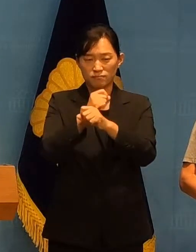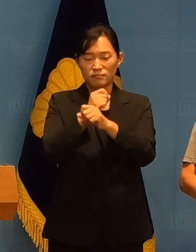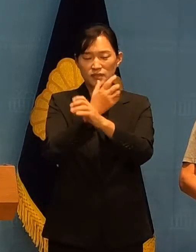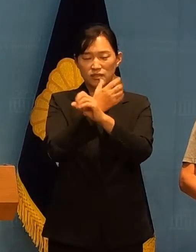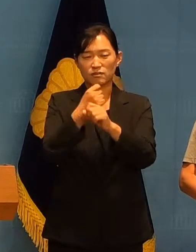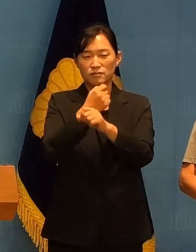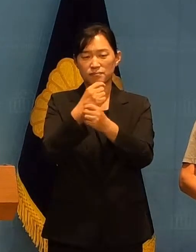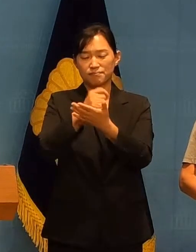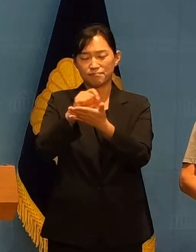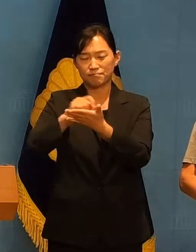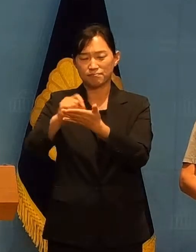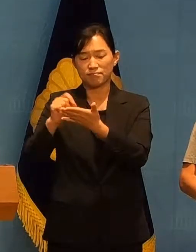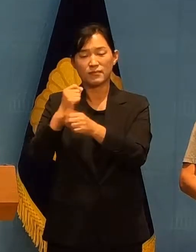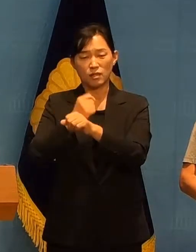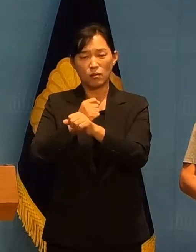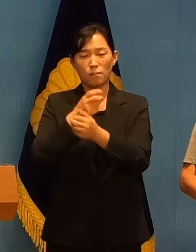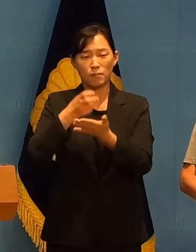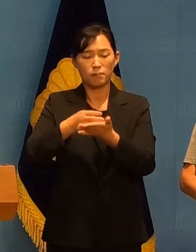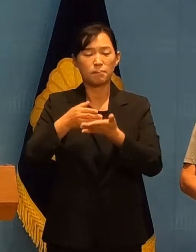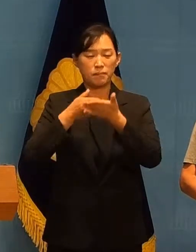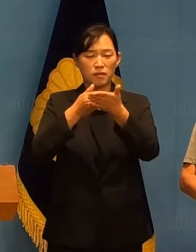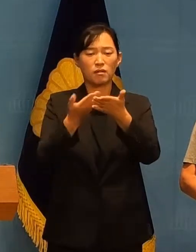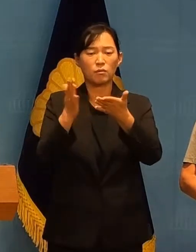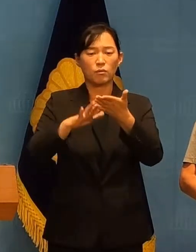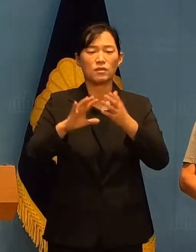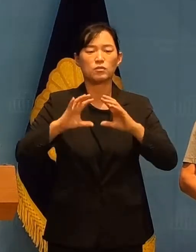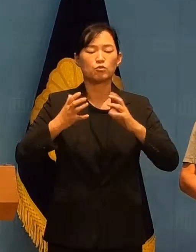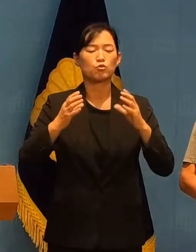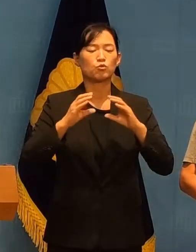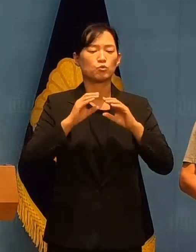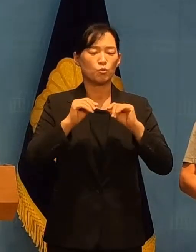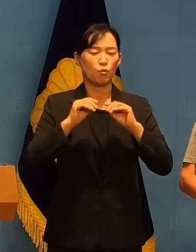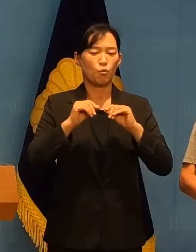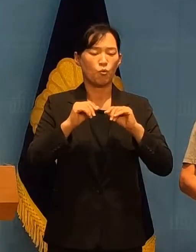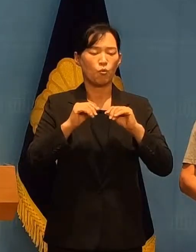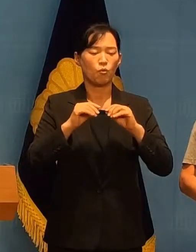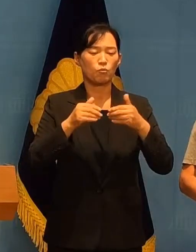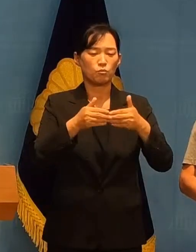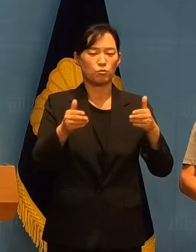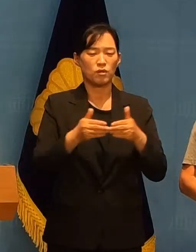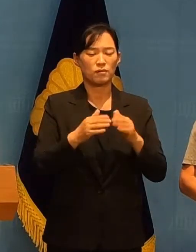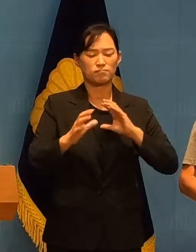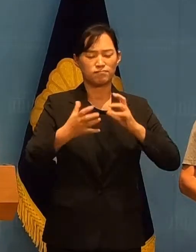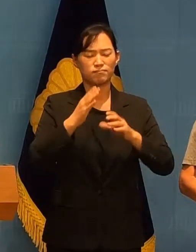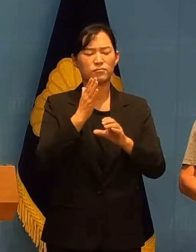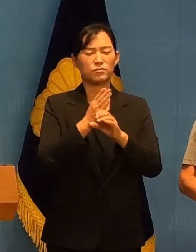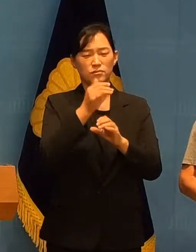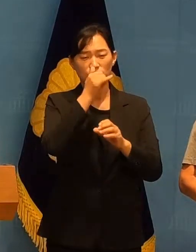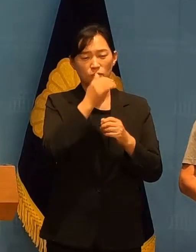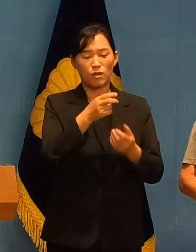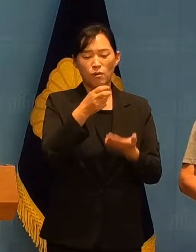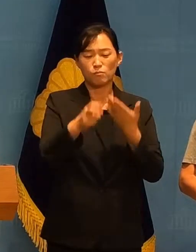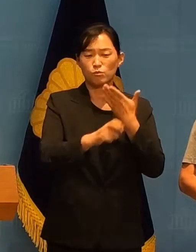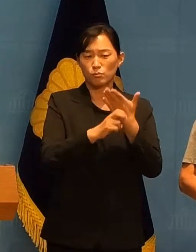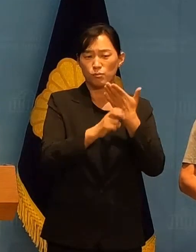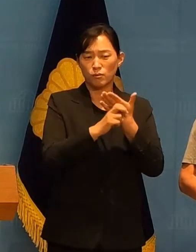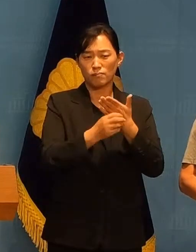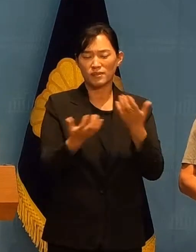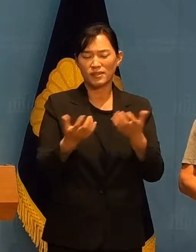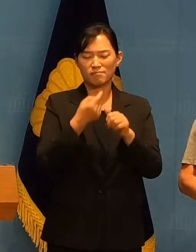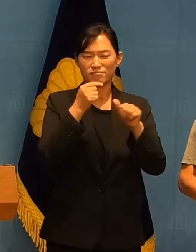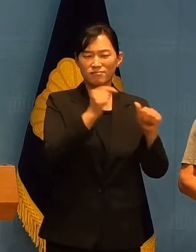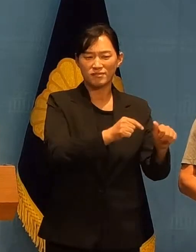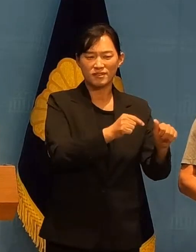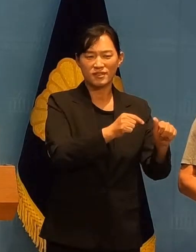건설기계관리법 개정안을 발의하였고 국토부와 논의를 이어가고 있습니다. 이에 그치지 않고 불법 하도급 자체를 근절하기